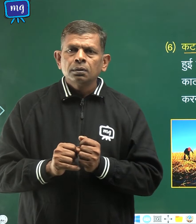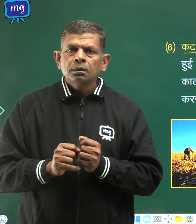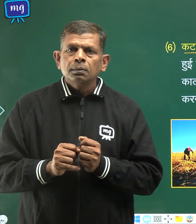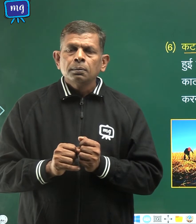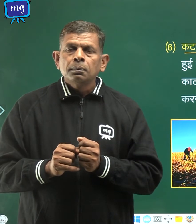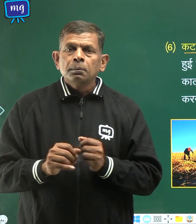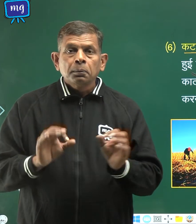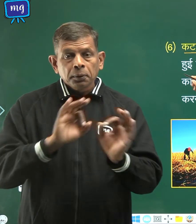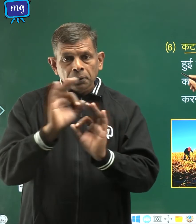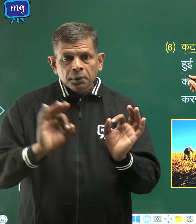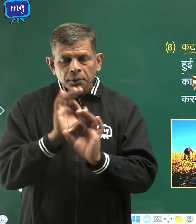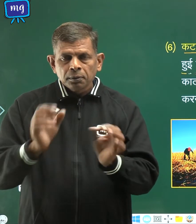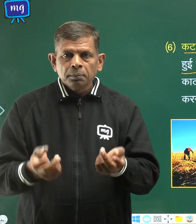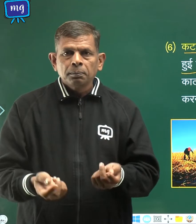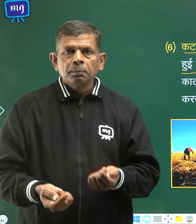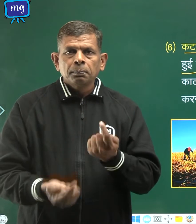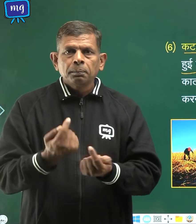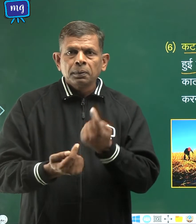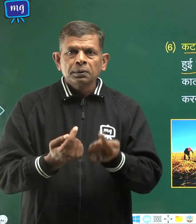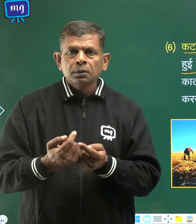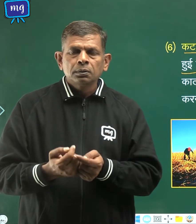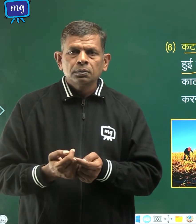पकी हुई फसल को